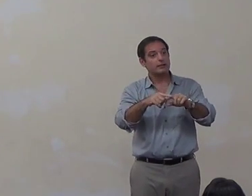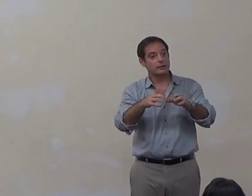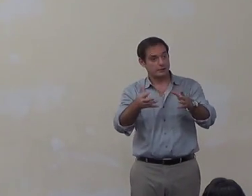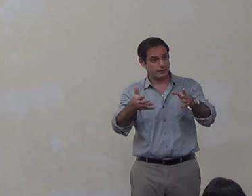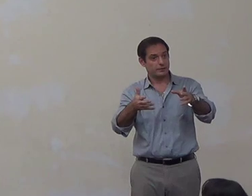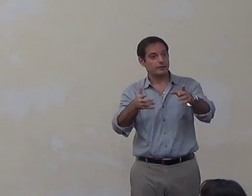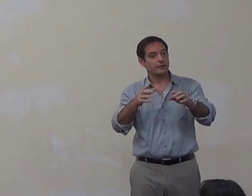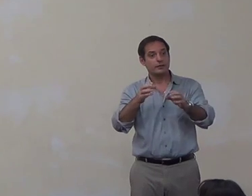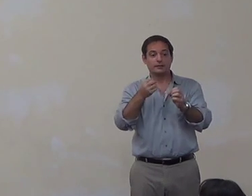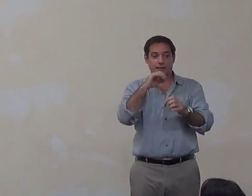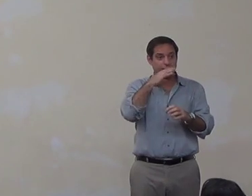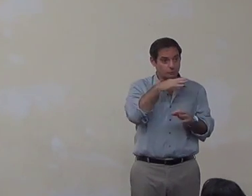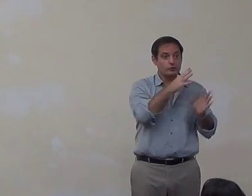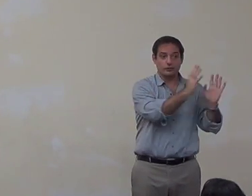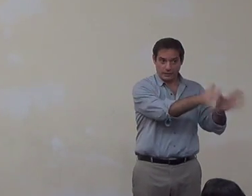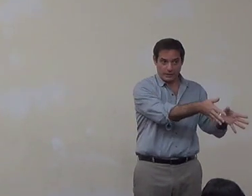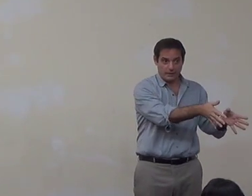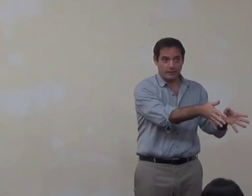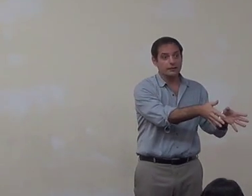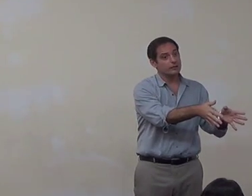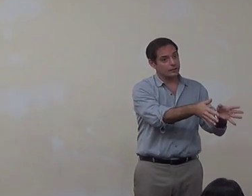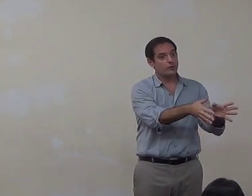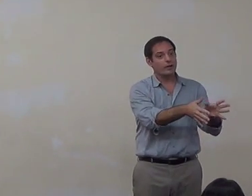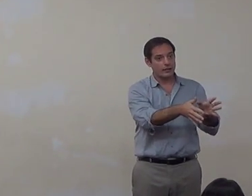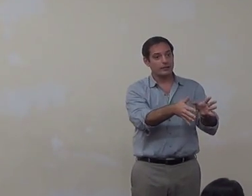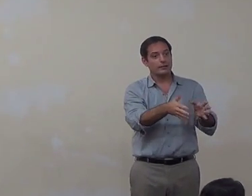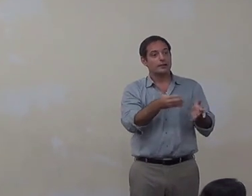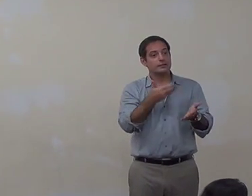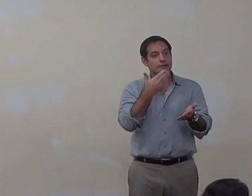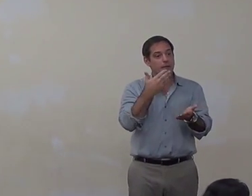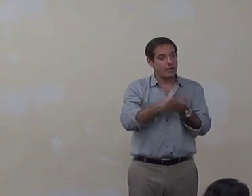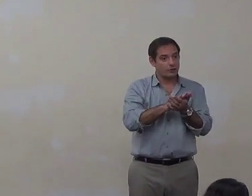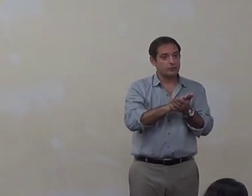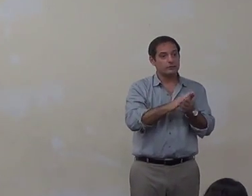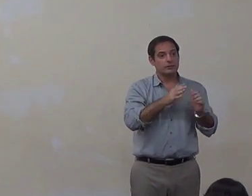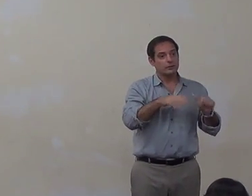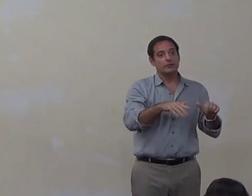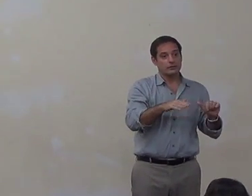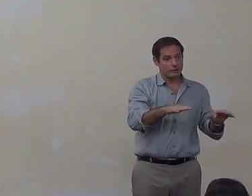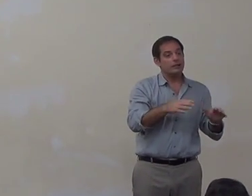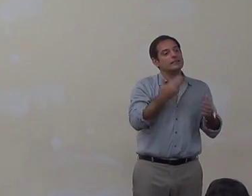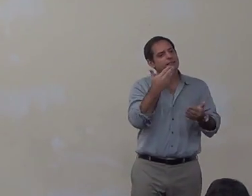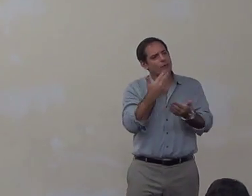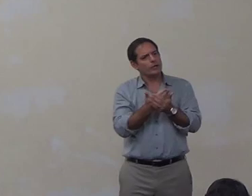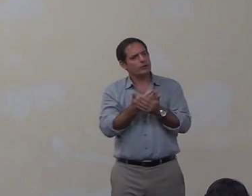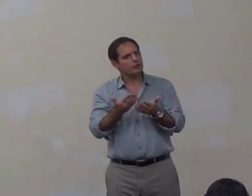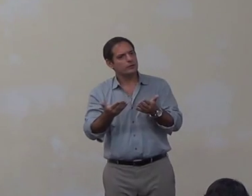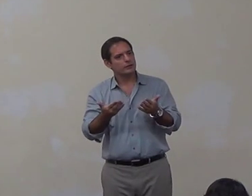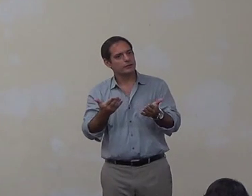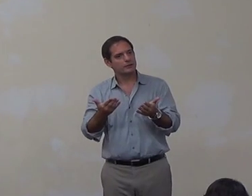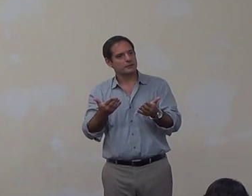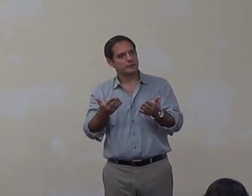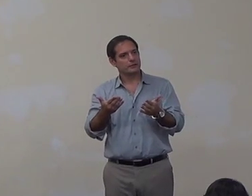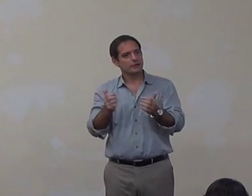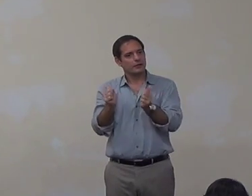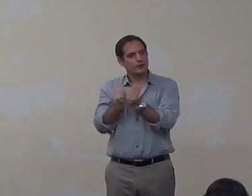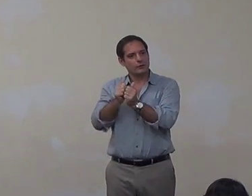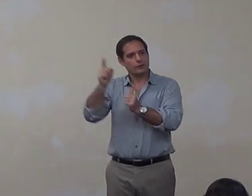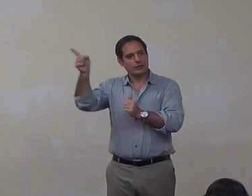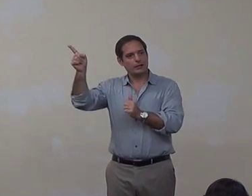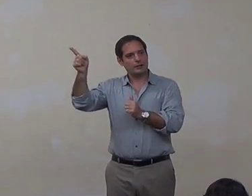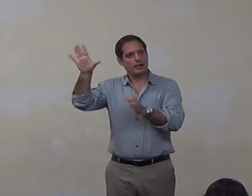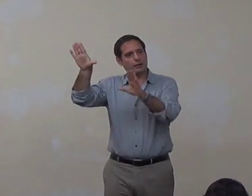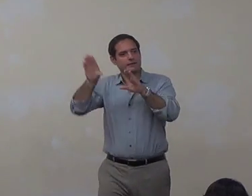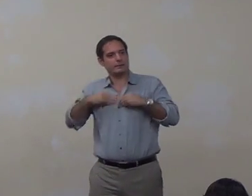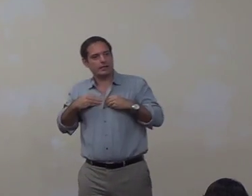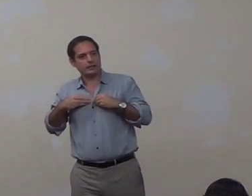¿Depende? Si está sucio se deja, ¿ok? Si está malo, ¿y si está bueno?